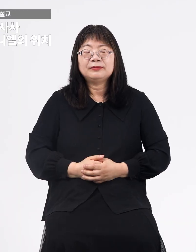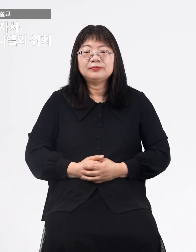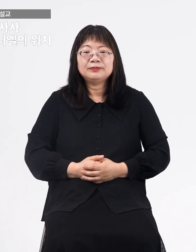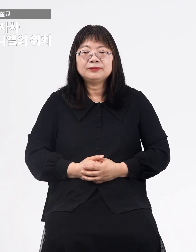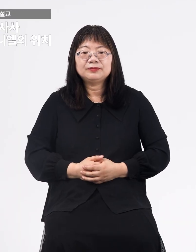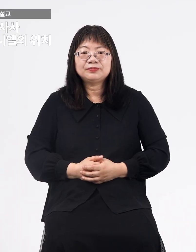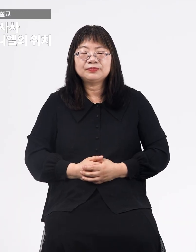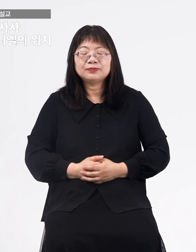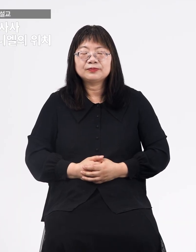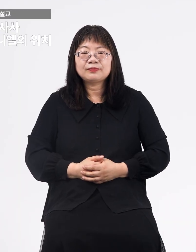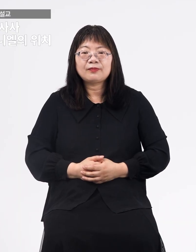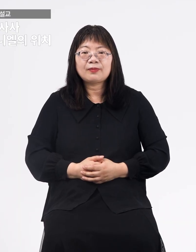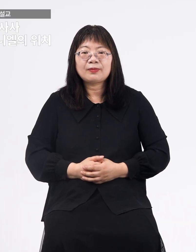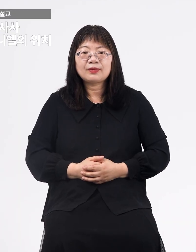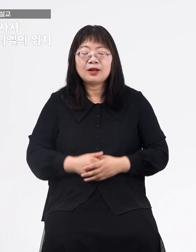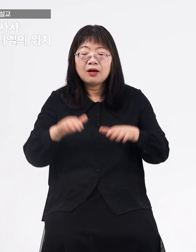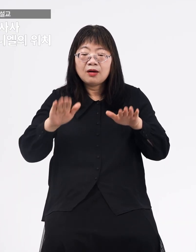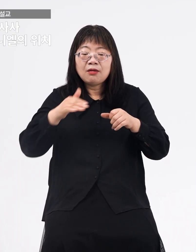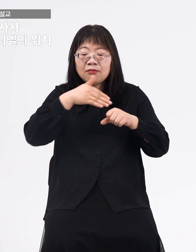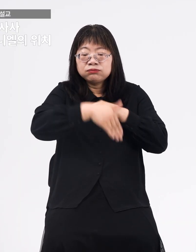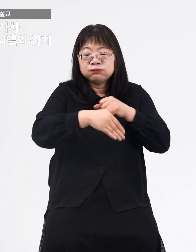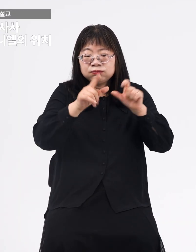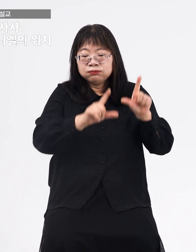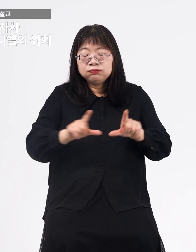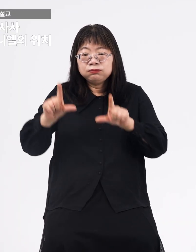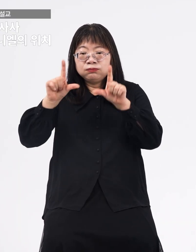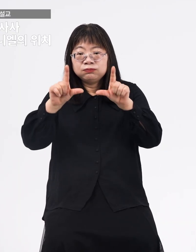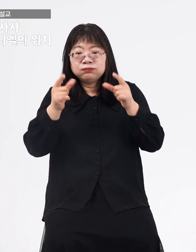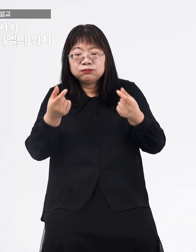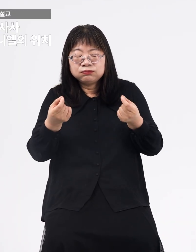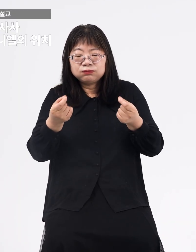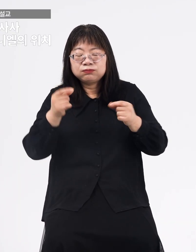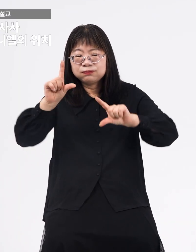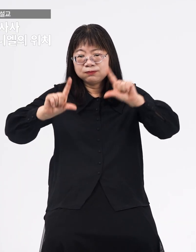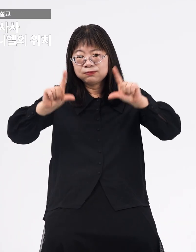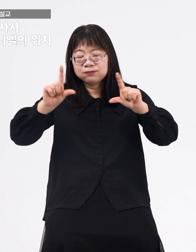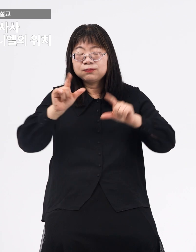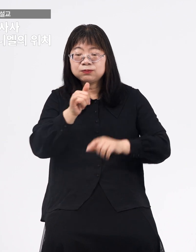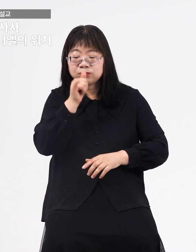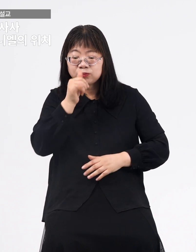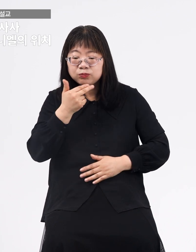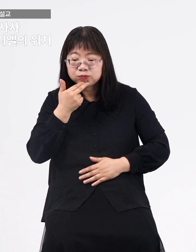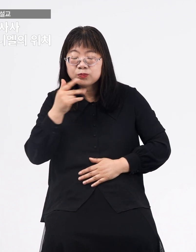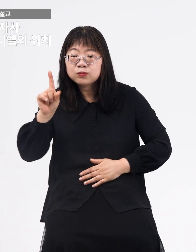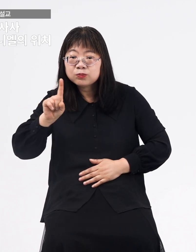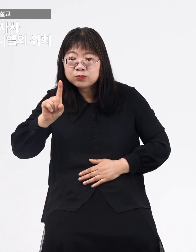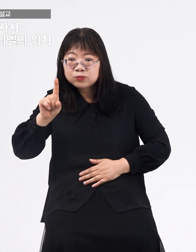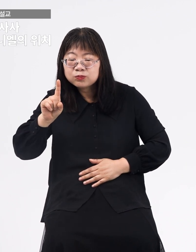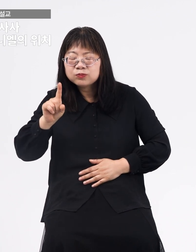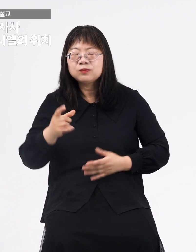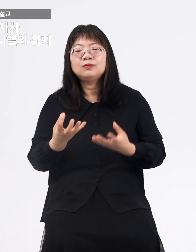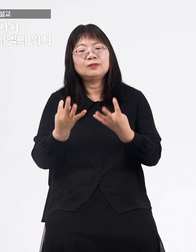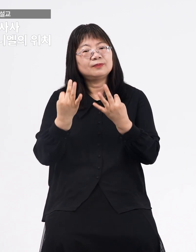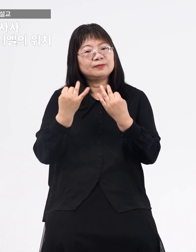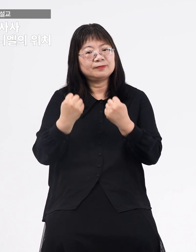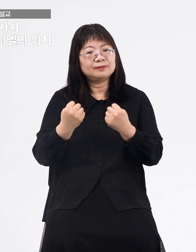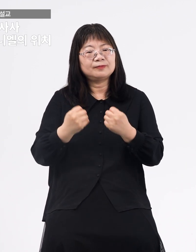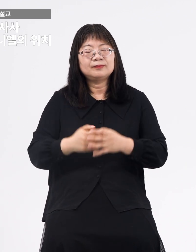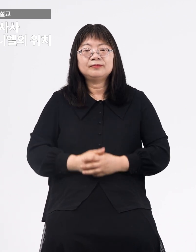우리 현대적인 삶 속에서도 이런 현상들이 있습니까, 없습니까? 굉장히